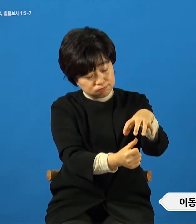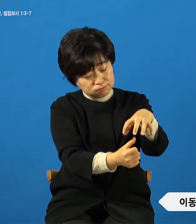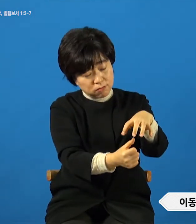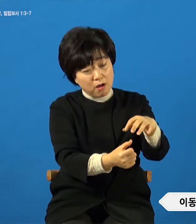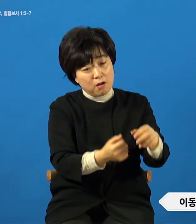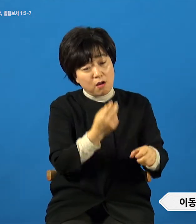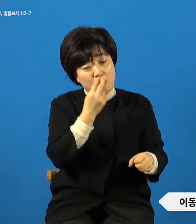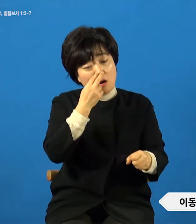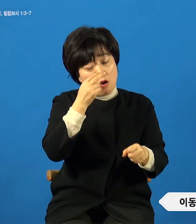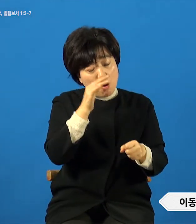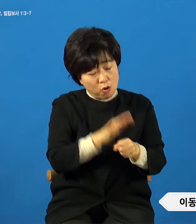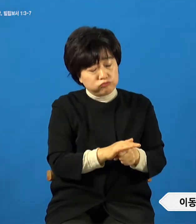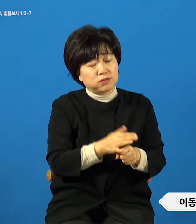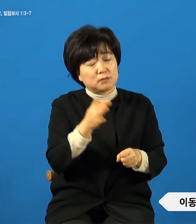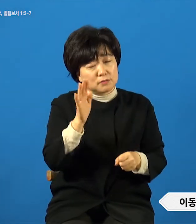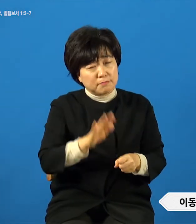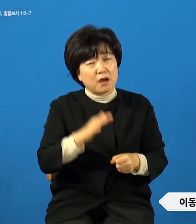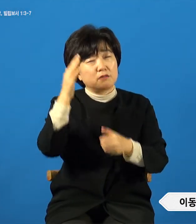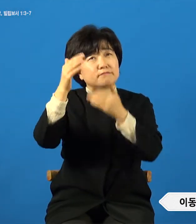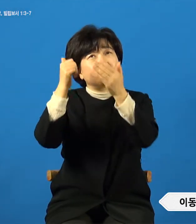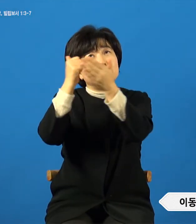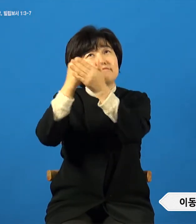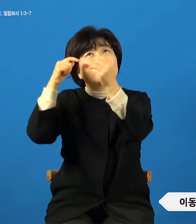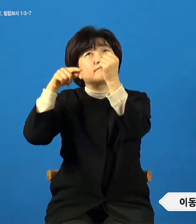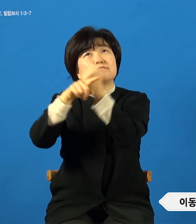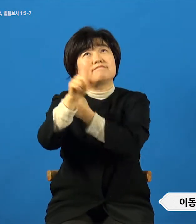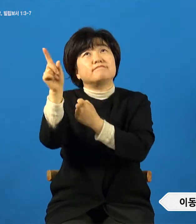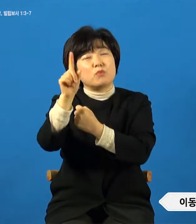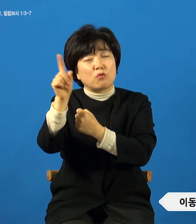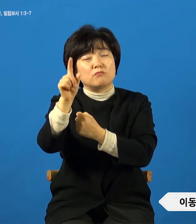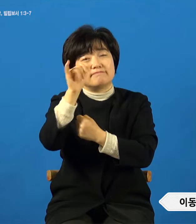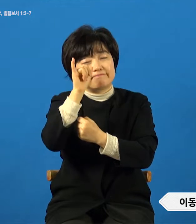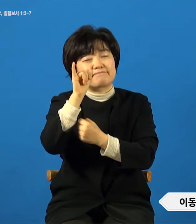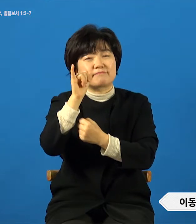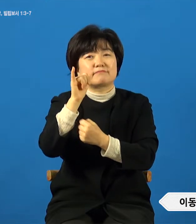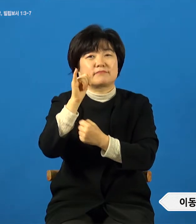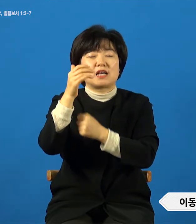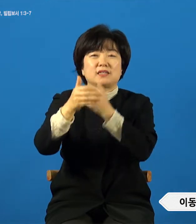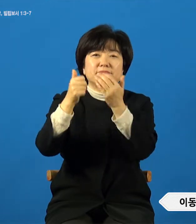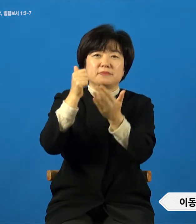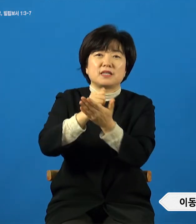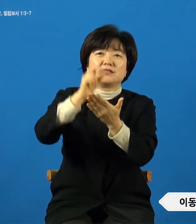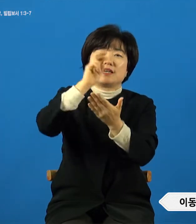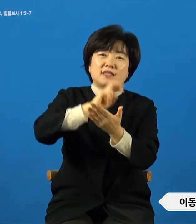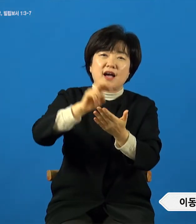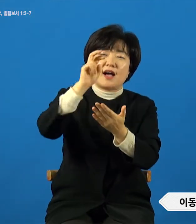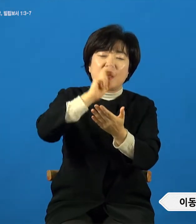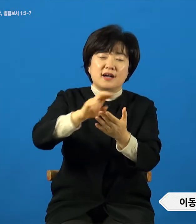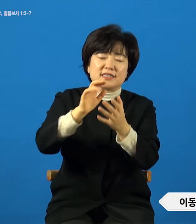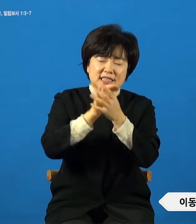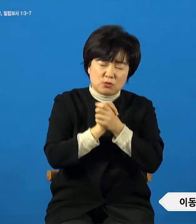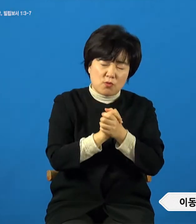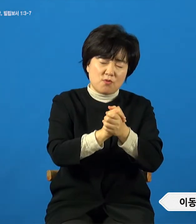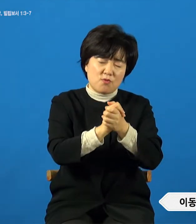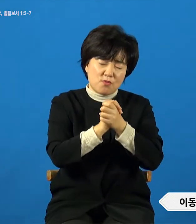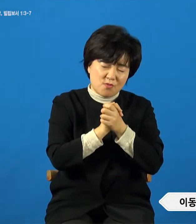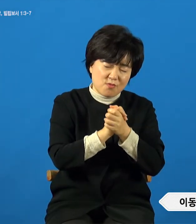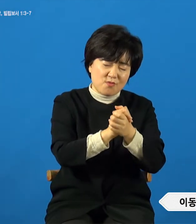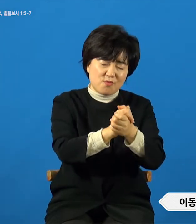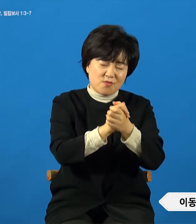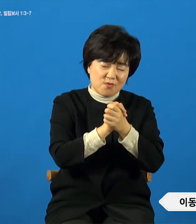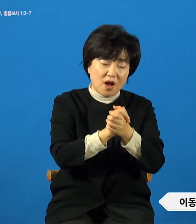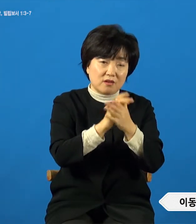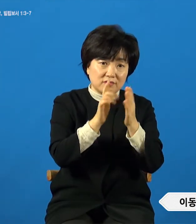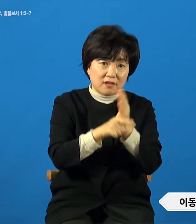바울은 이것도 뜻이 있을 것이다. 그 감옥에서 그는 하나님께 찬양을 드립니다. 기도합니다. 바울이 기도하고 찬양하는 순간 갑자기